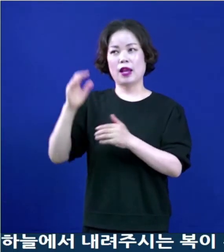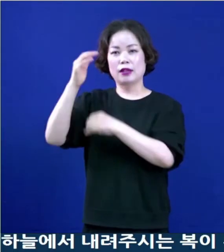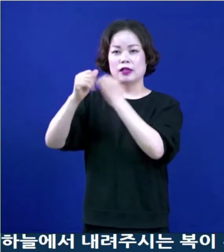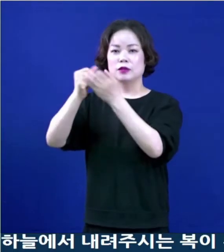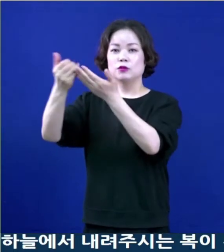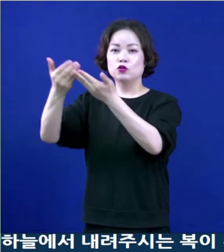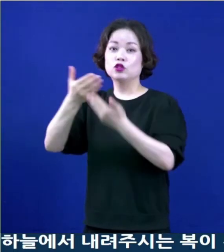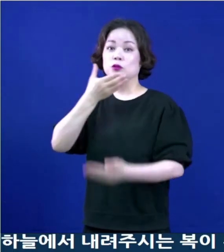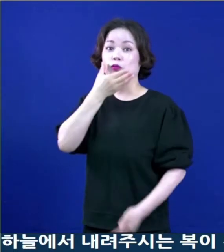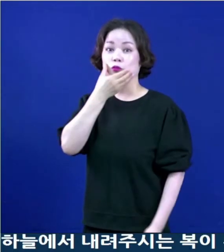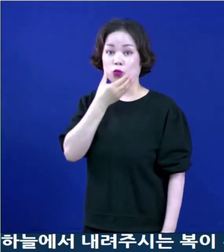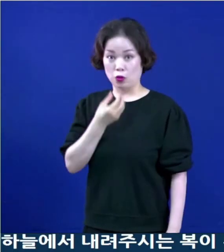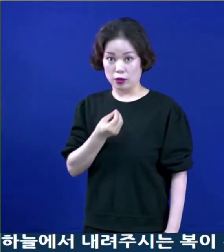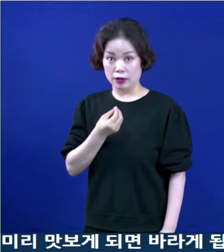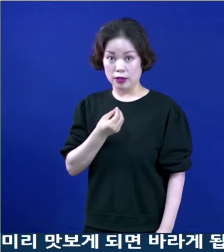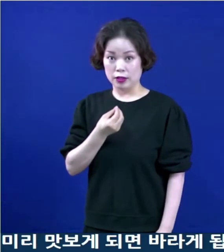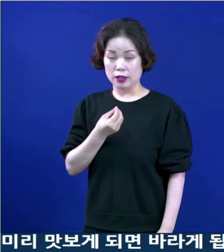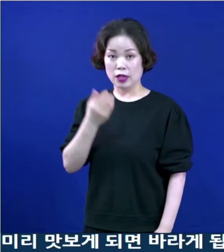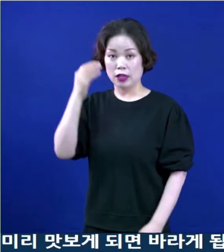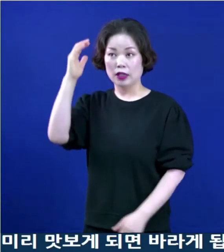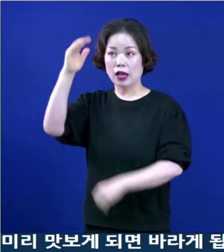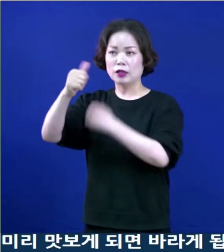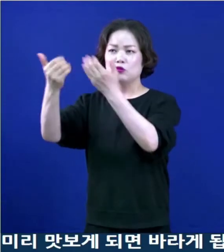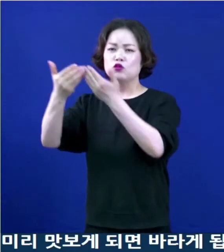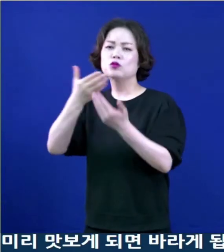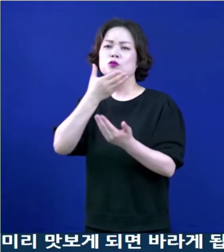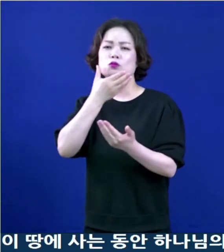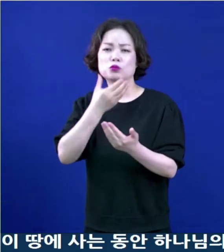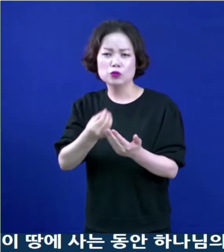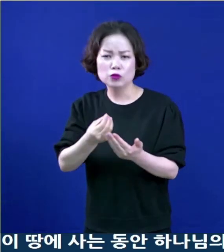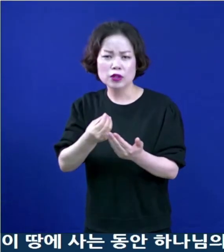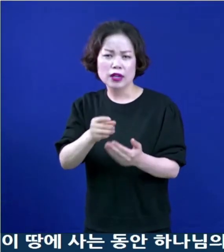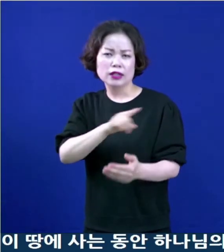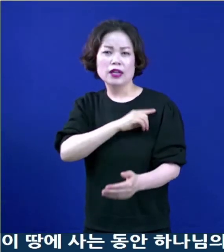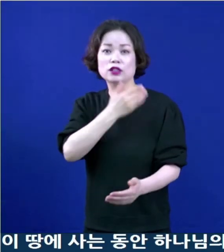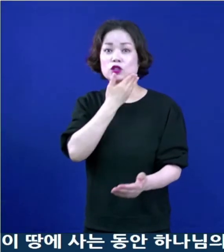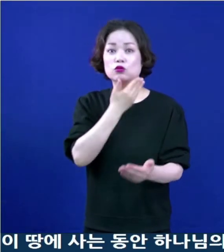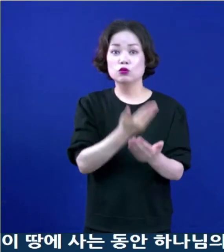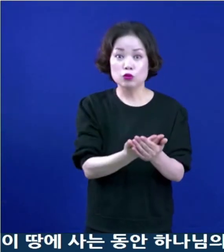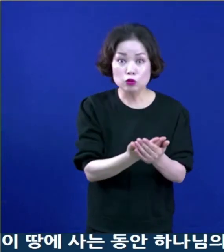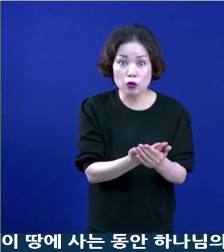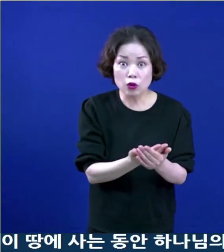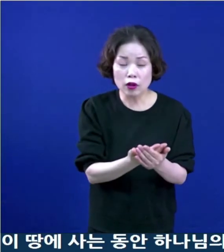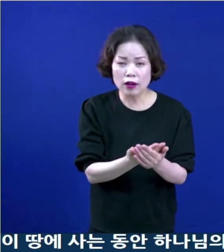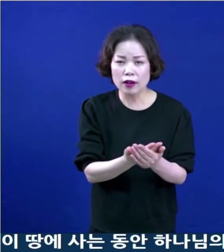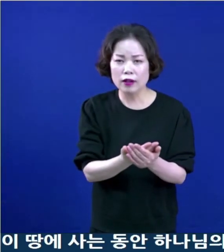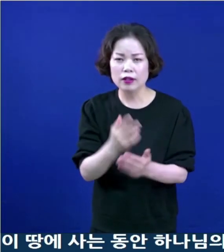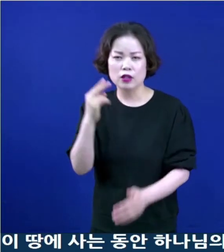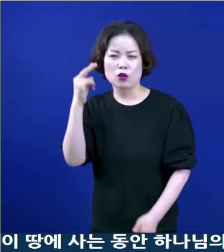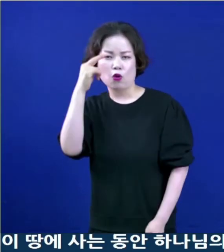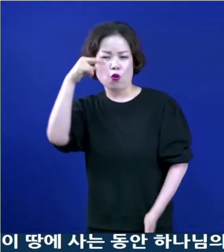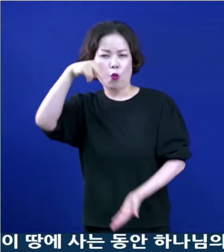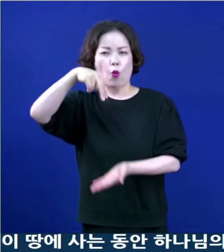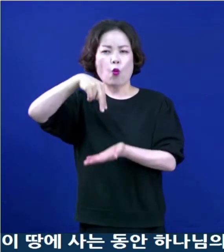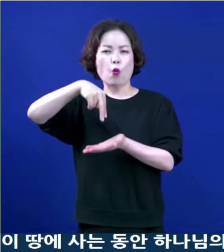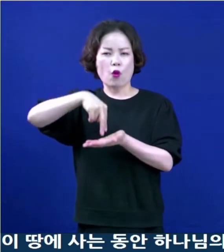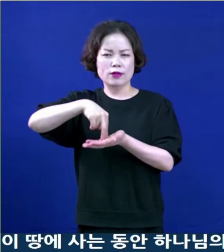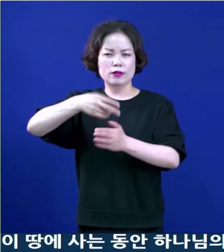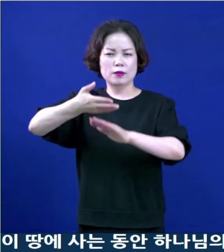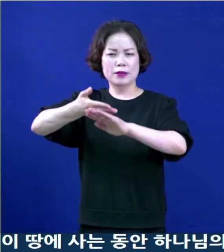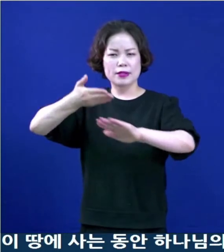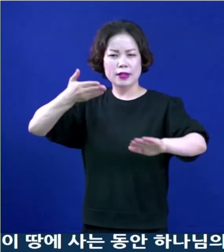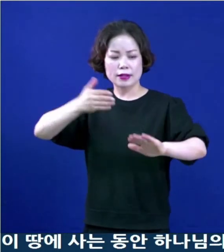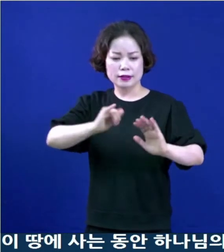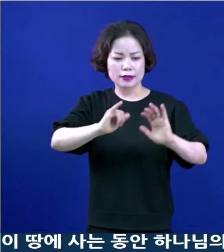수 있겠습니다. 천복을 받은 사람은 가장 중요한 것이 관점이 달라집니다.